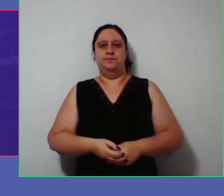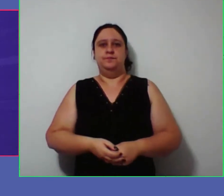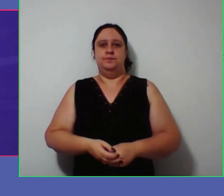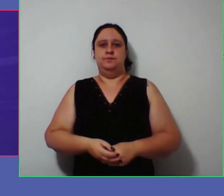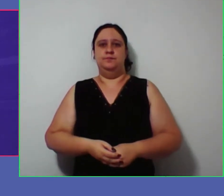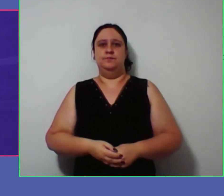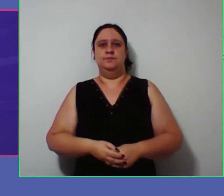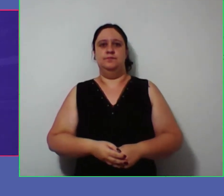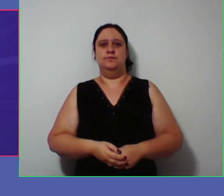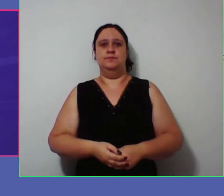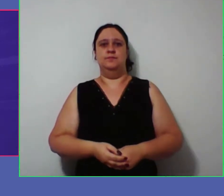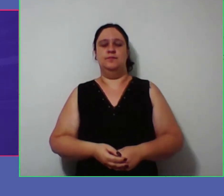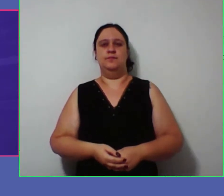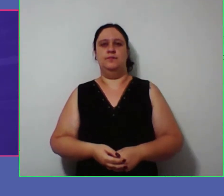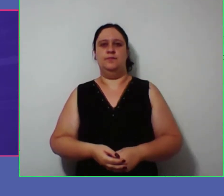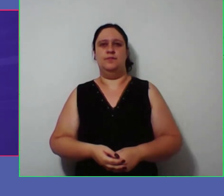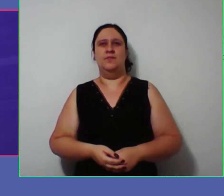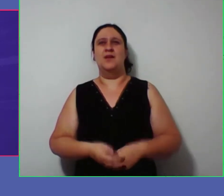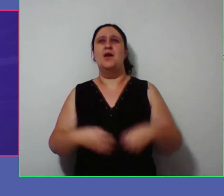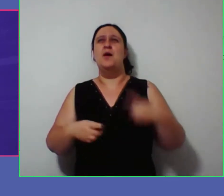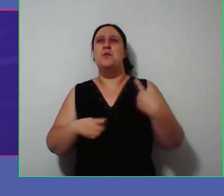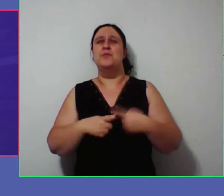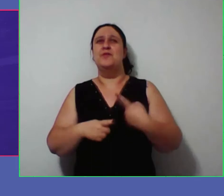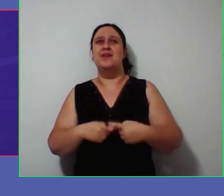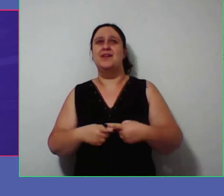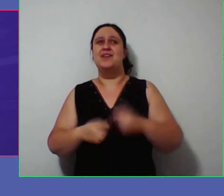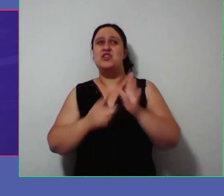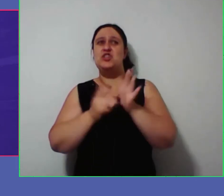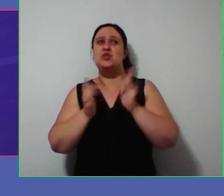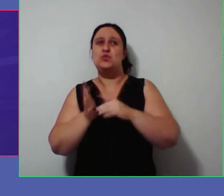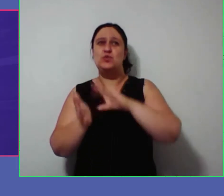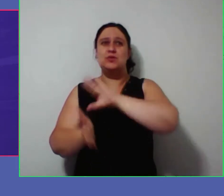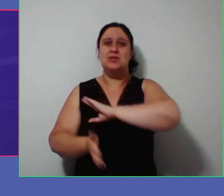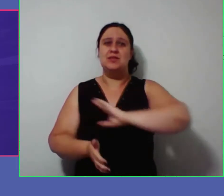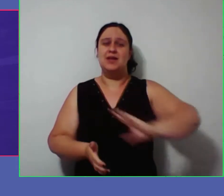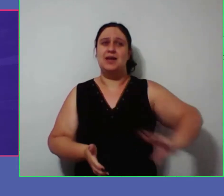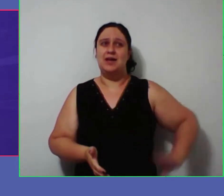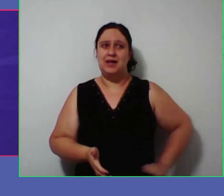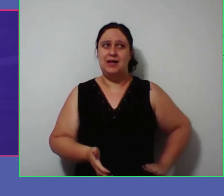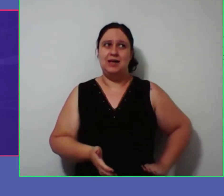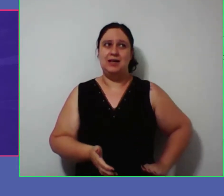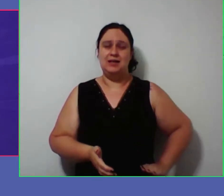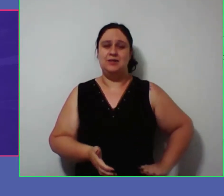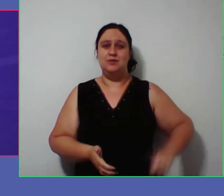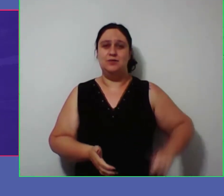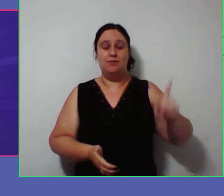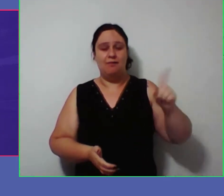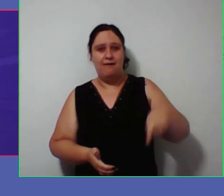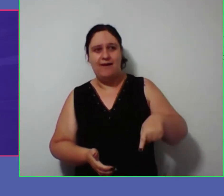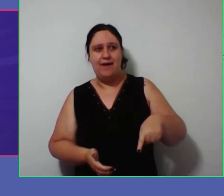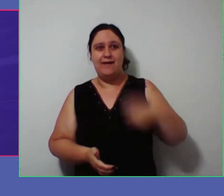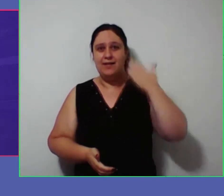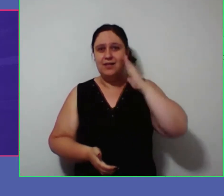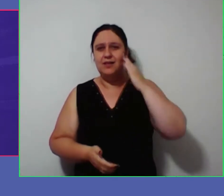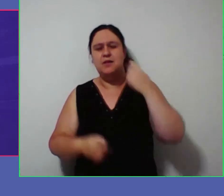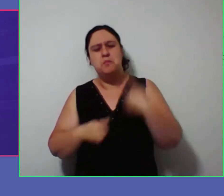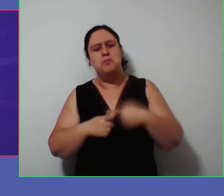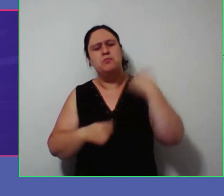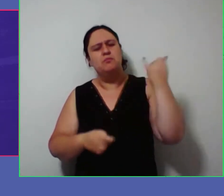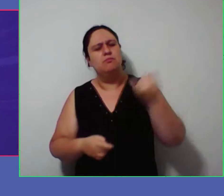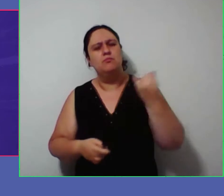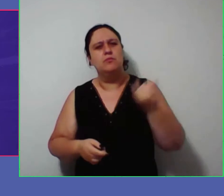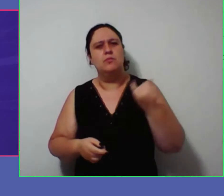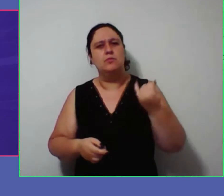reconhecer Jesus como Cristo? Jesus é simplesmente Cristo porque ele é o ungido de